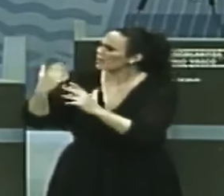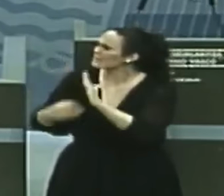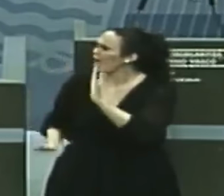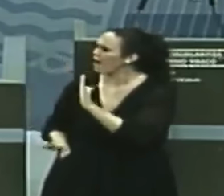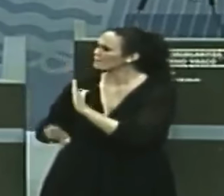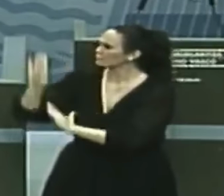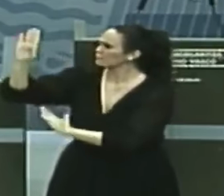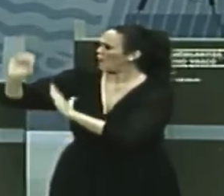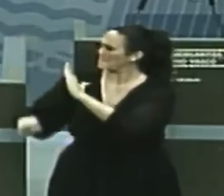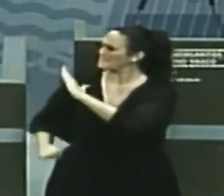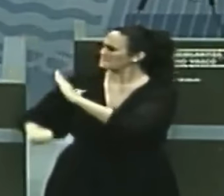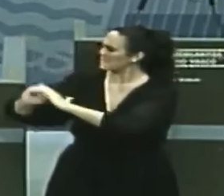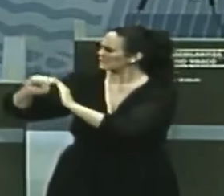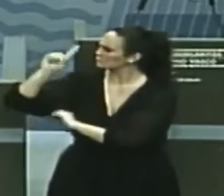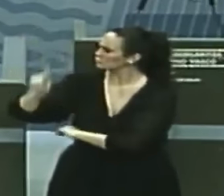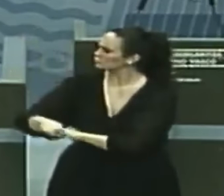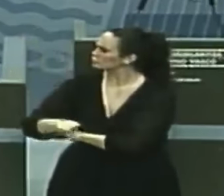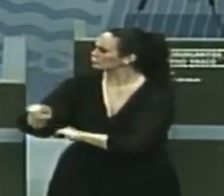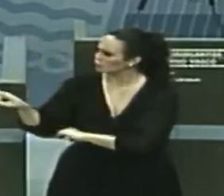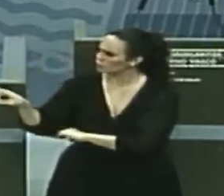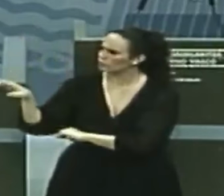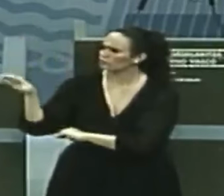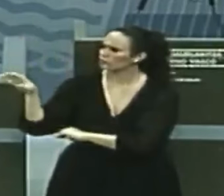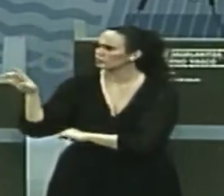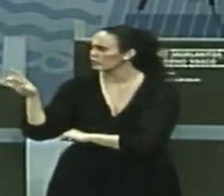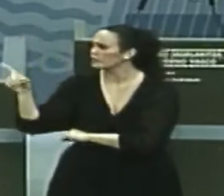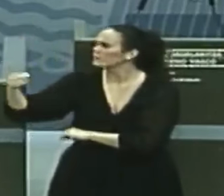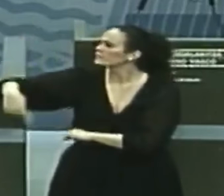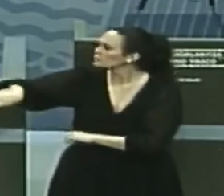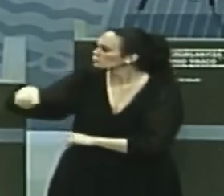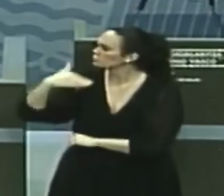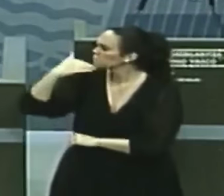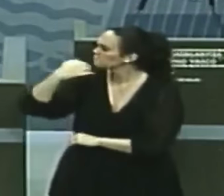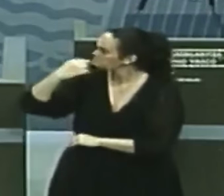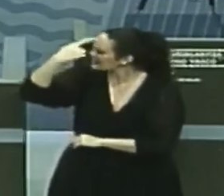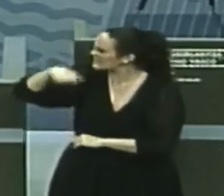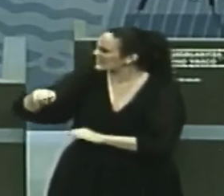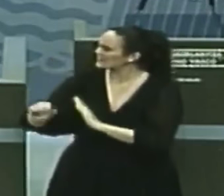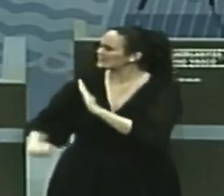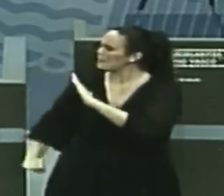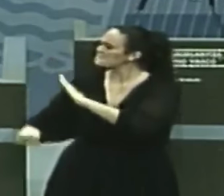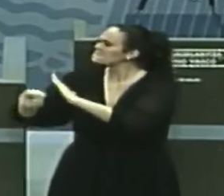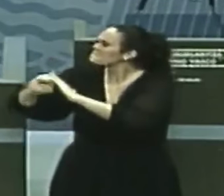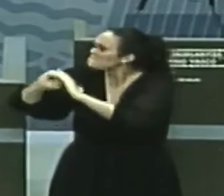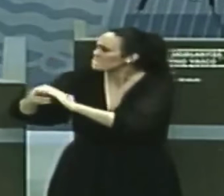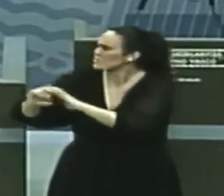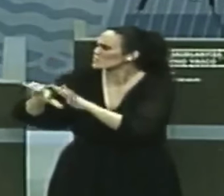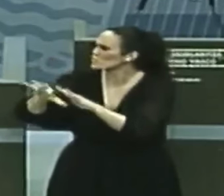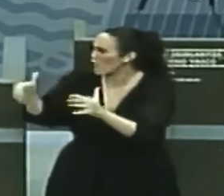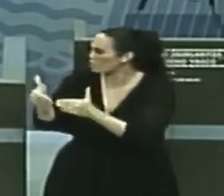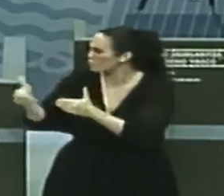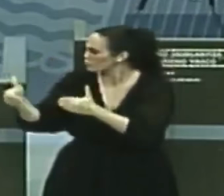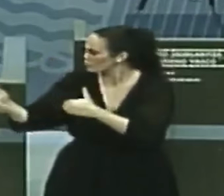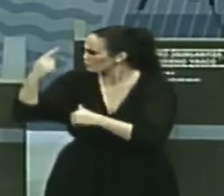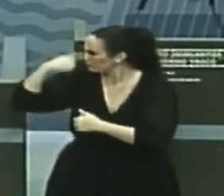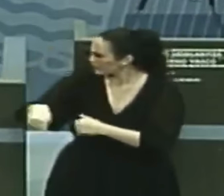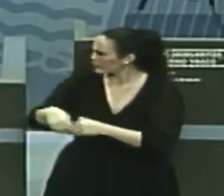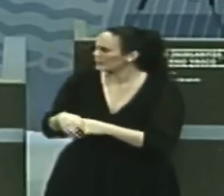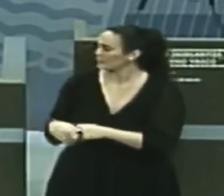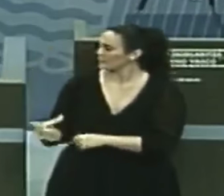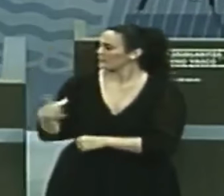que anuncian los epidemiólogos tienen alguna idea de cuándo podremos llegar al famoso pico en euskadi ayer el gobierno